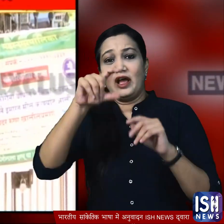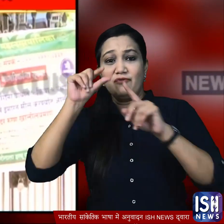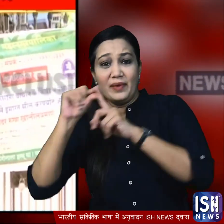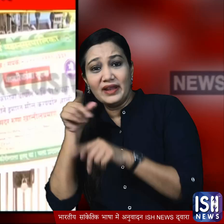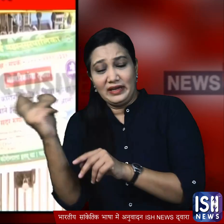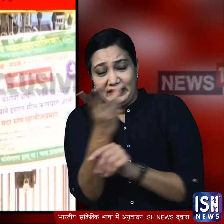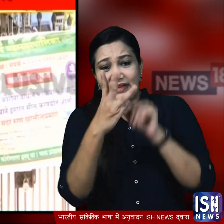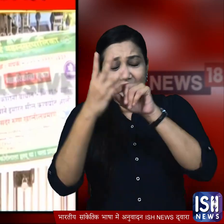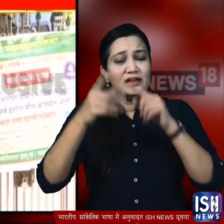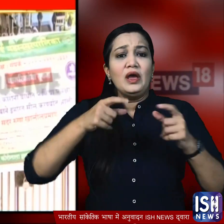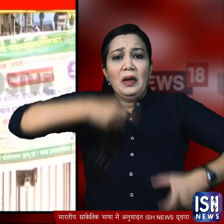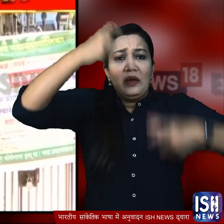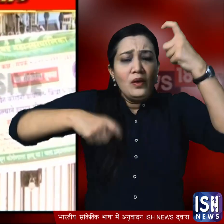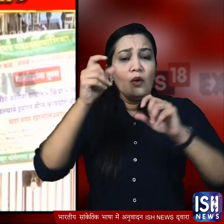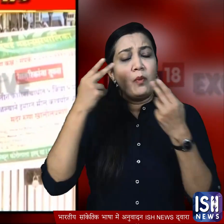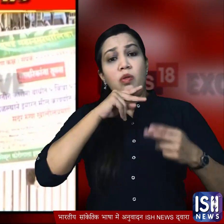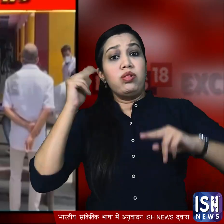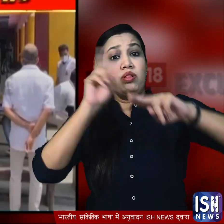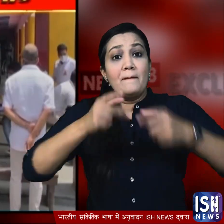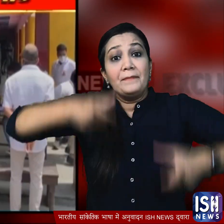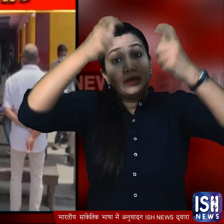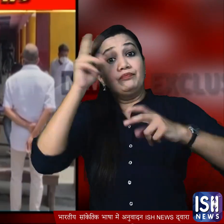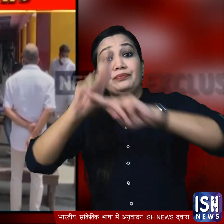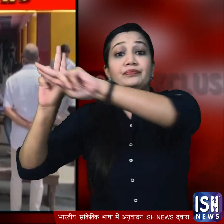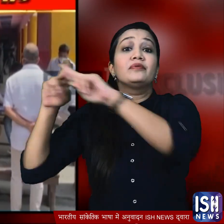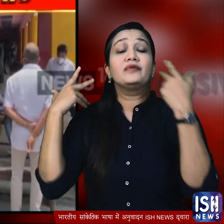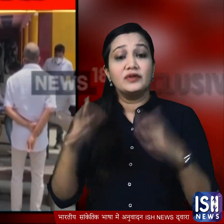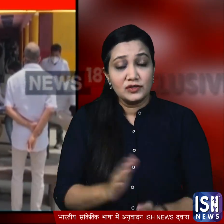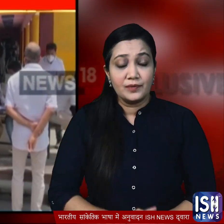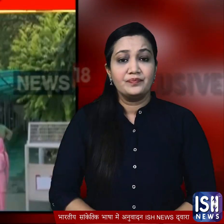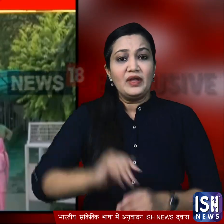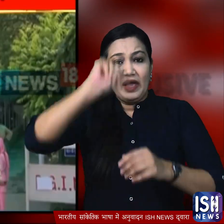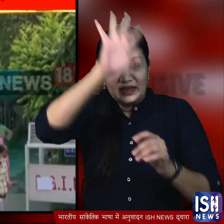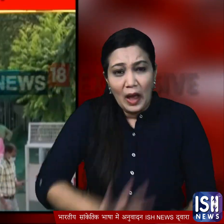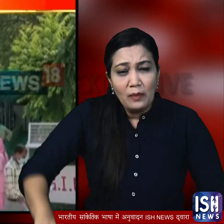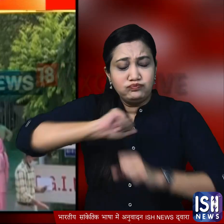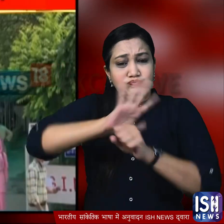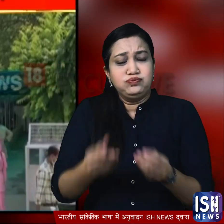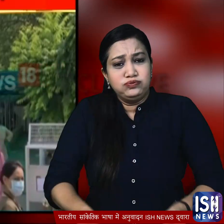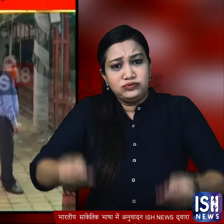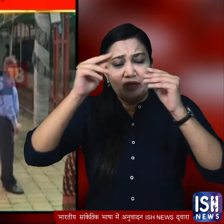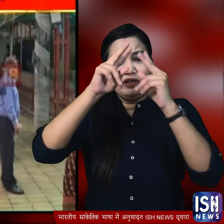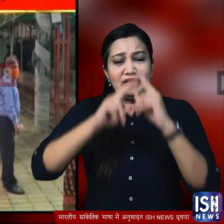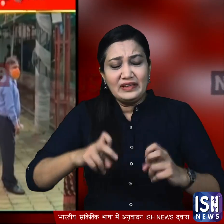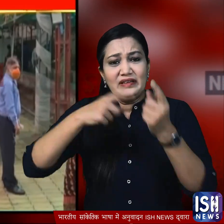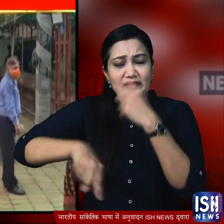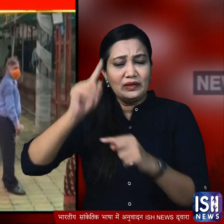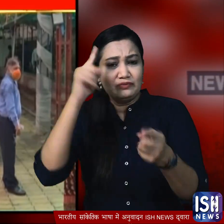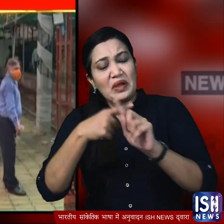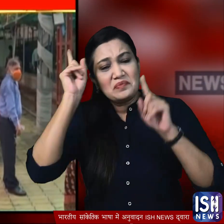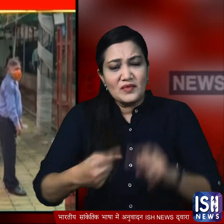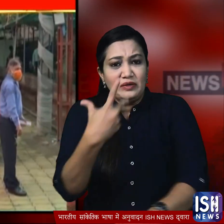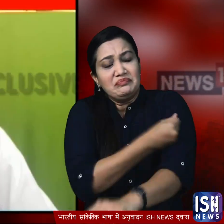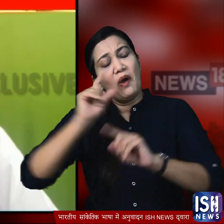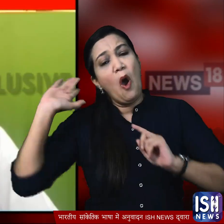में कई सारी बिल्डिंग्स ऐसी है जिन्हें सील कर दिया गया। देश भर में कोरोना मरीजों की तादाद बढ़ते देख विशेषज्ञों ने सबको टीका लगाए जाने